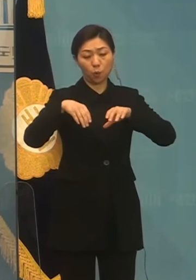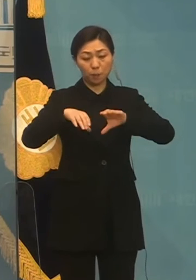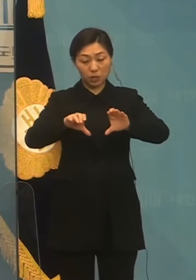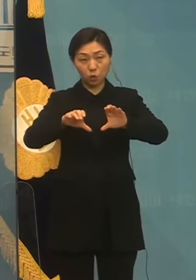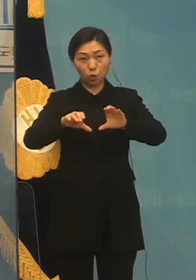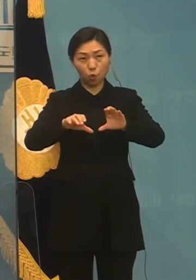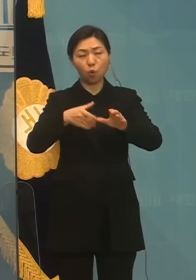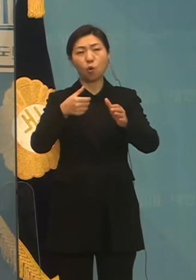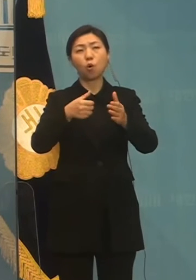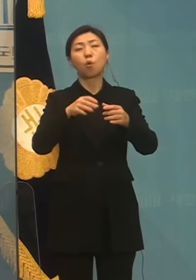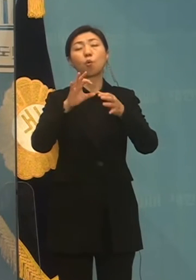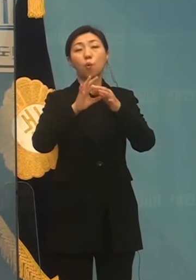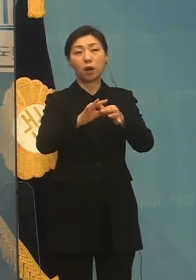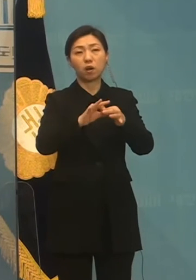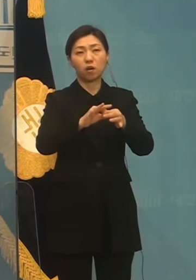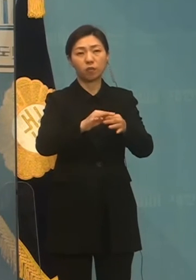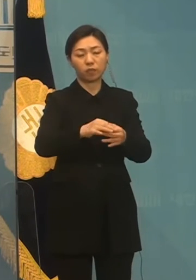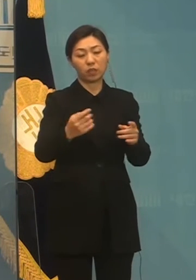개정안이 접수되었습니다.